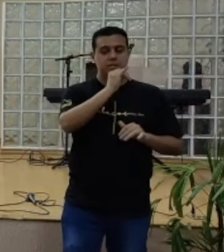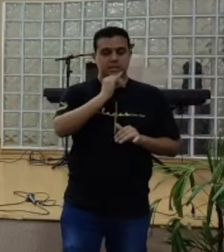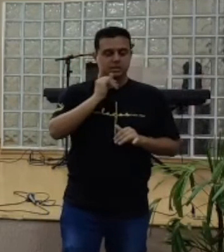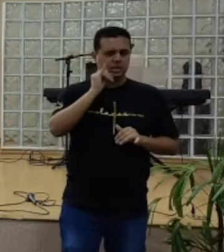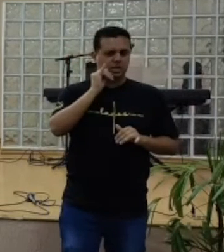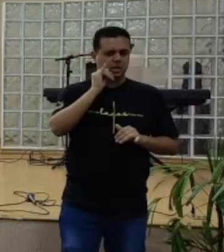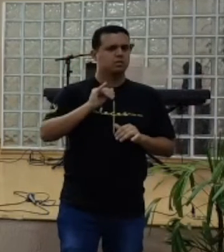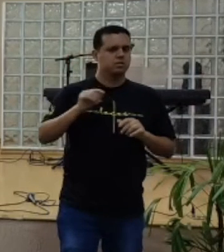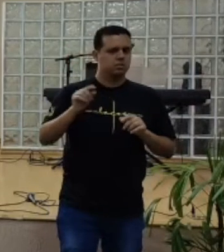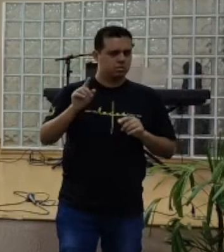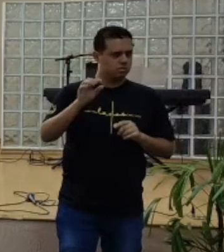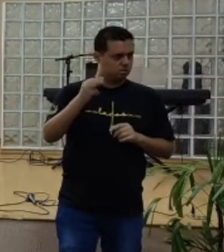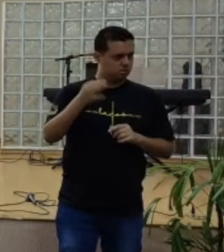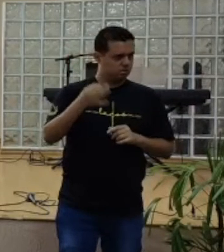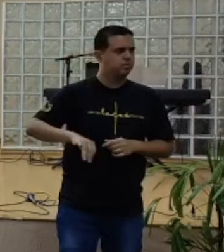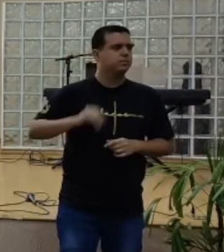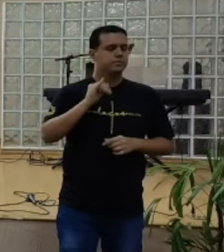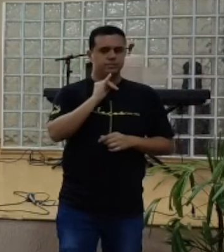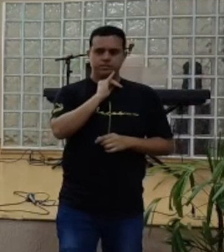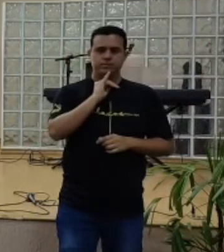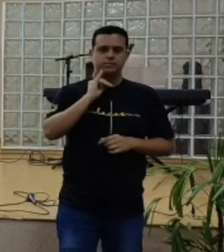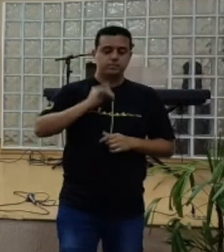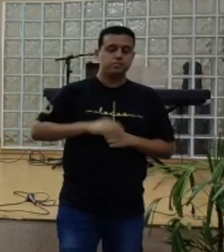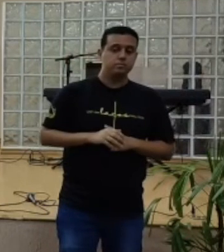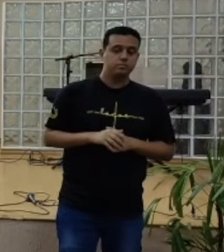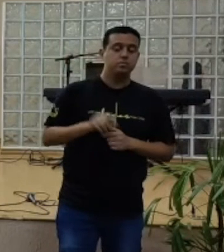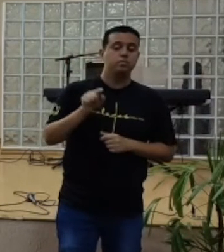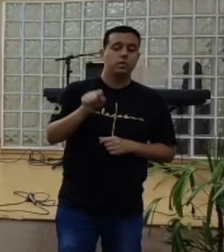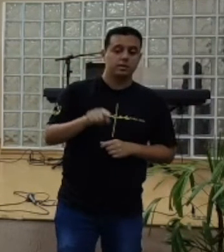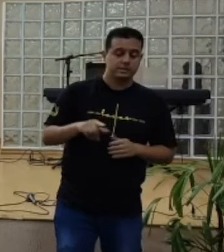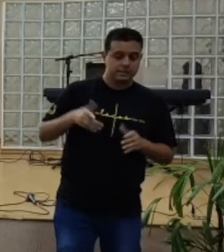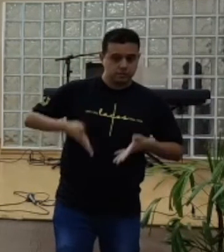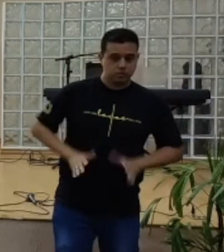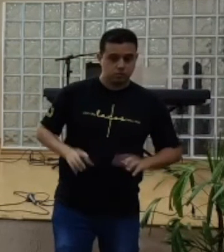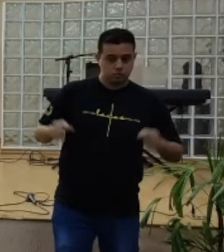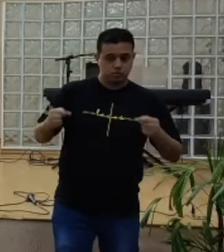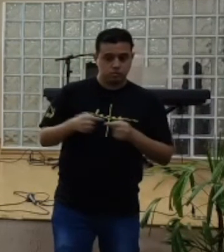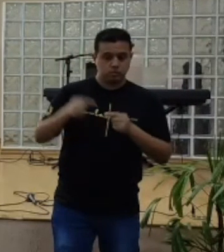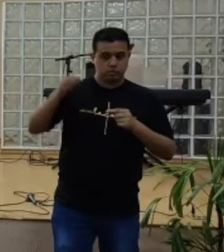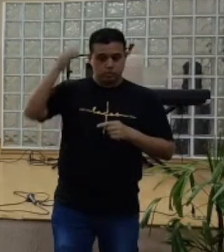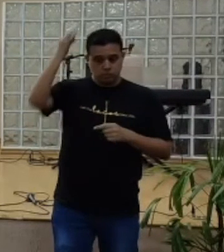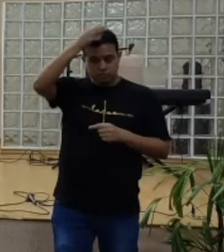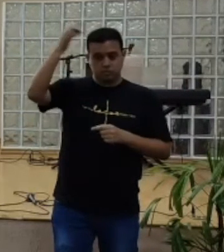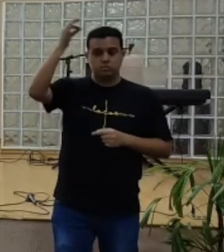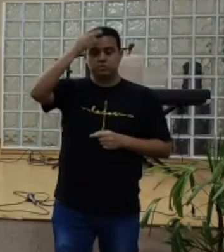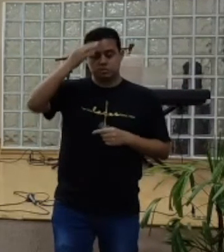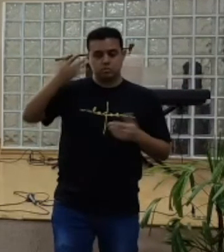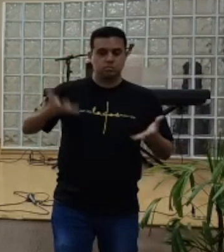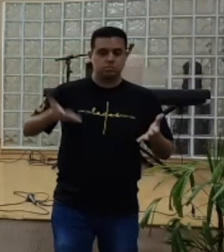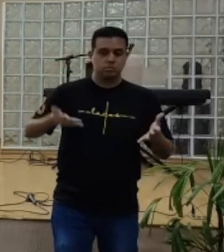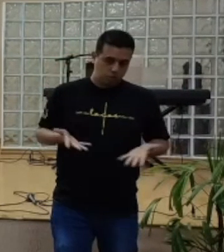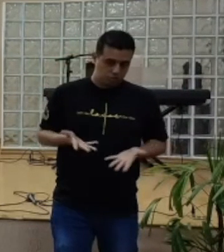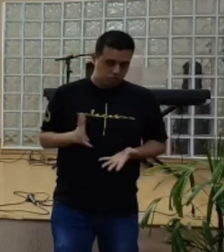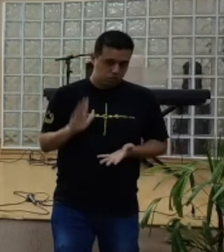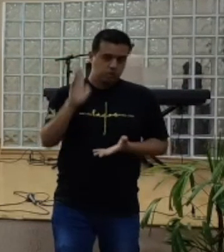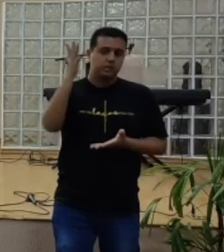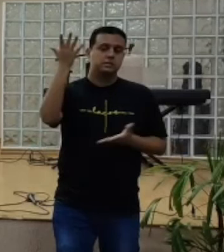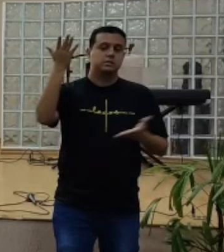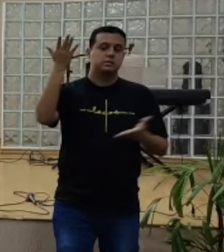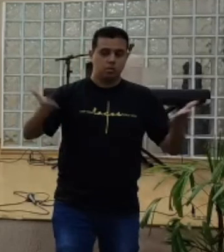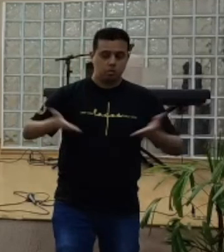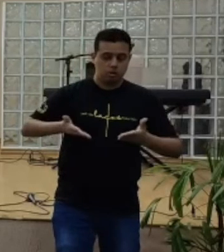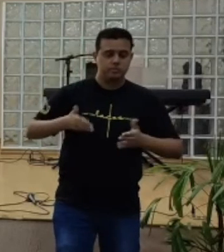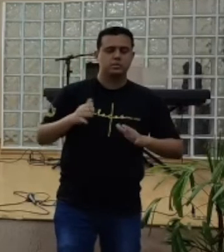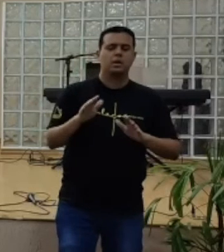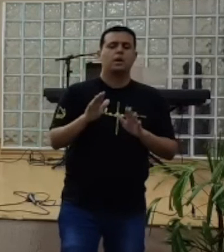carne persiga o que nasceu segundo o Espírito, assim também acontece agora. Mas, o que diz a Escritura?